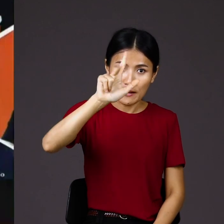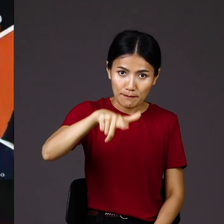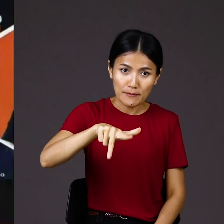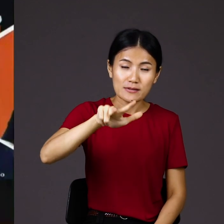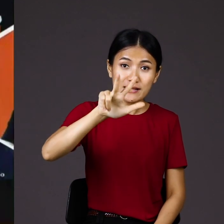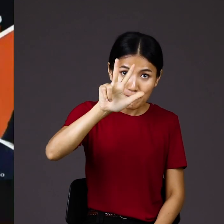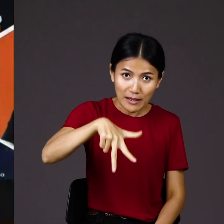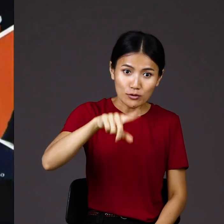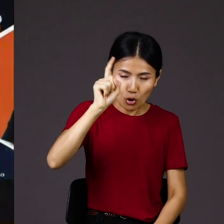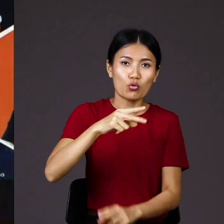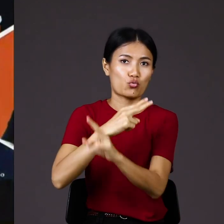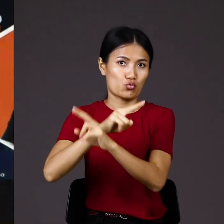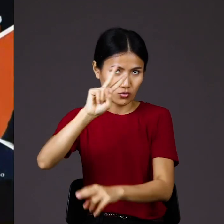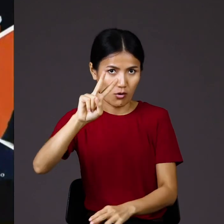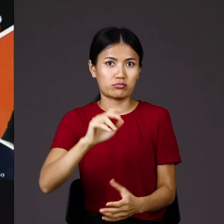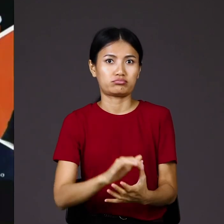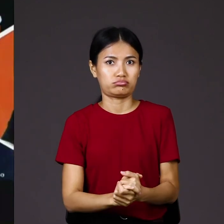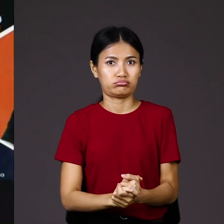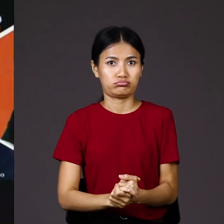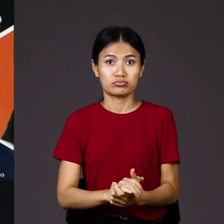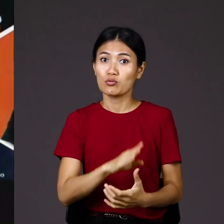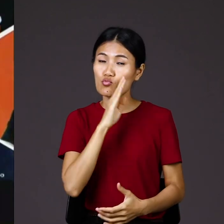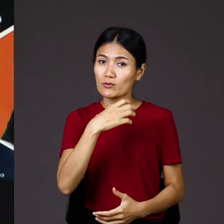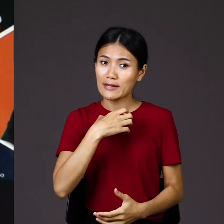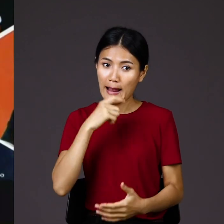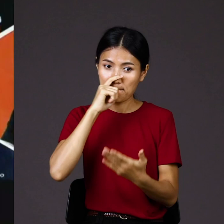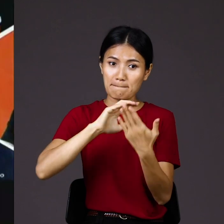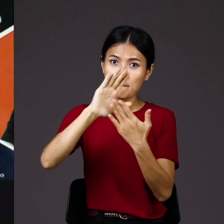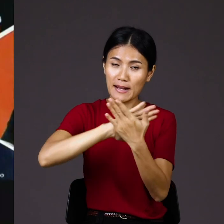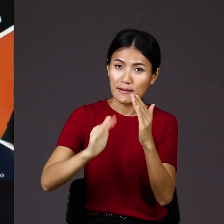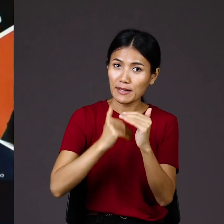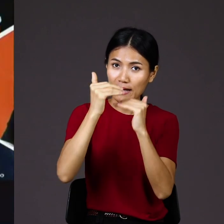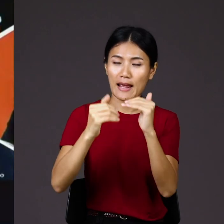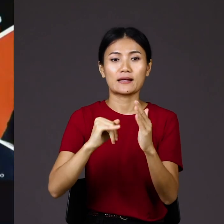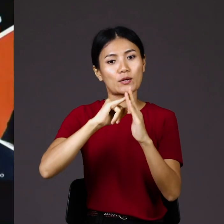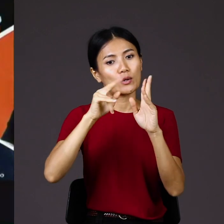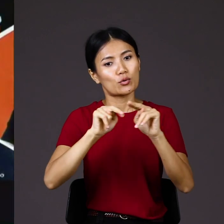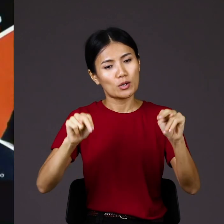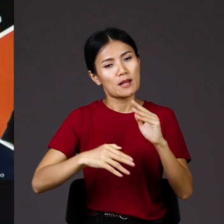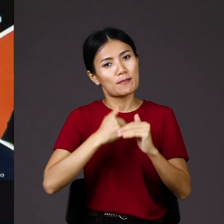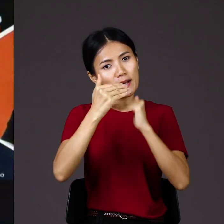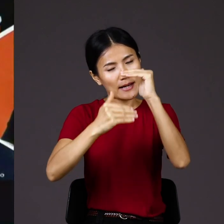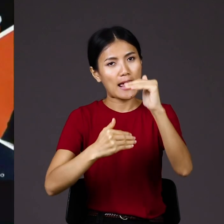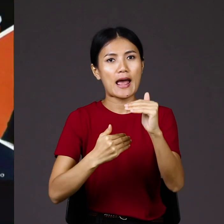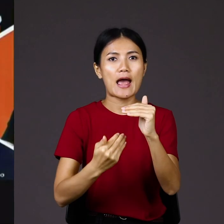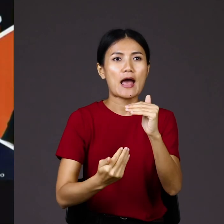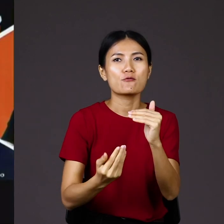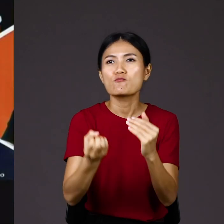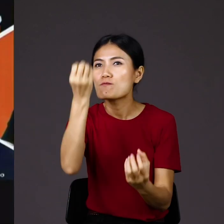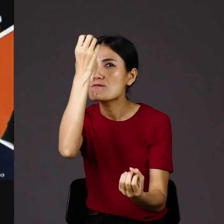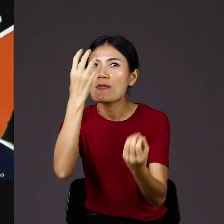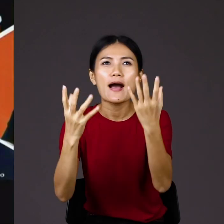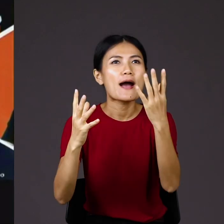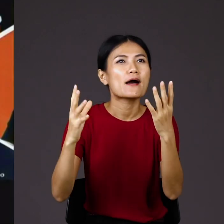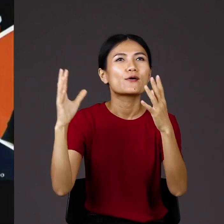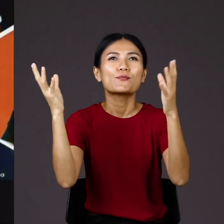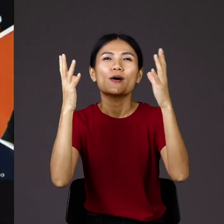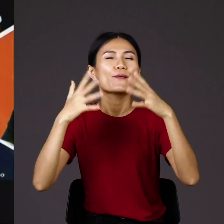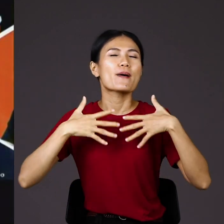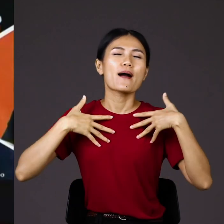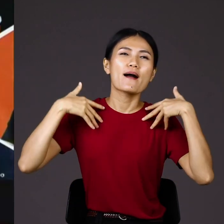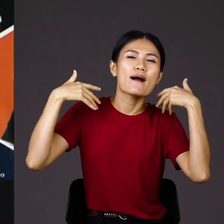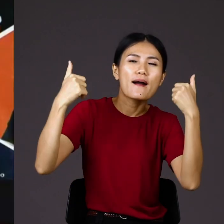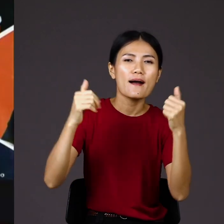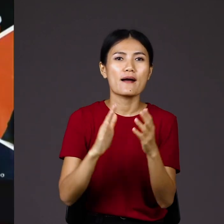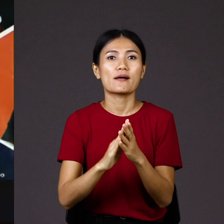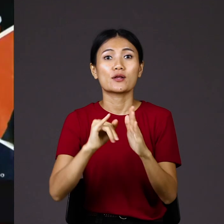163,000 ต้องคูณ2ถ้าท่านอยากเห็นประเทศไทยเหมือนกับผมอยากเห็นนนทบุรีที่ก้าวหน้านนทบุรีสีเขียว